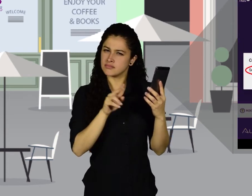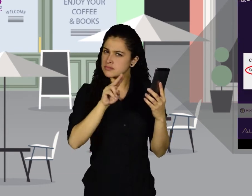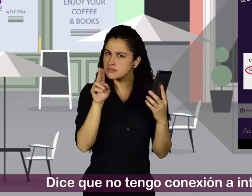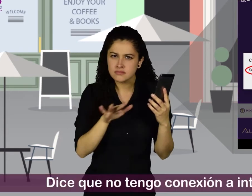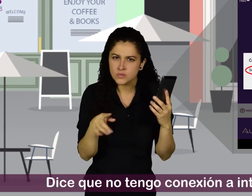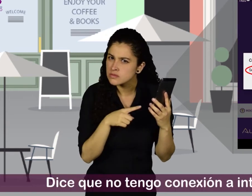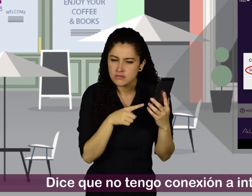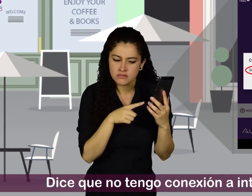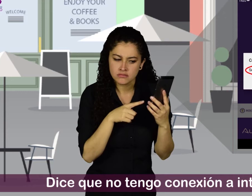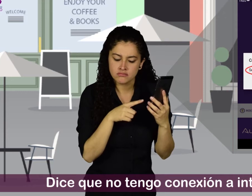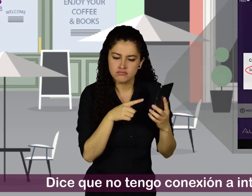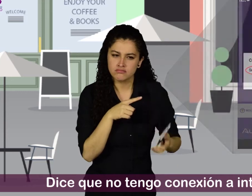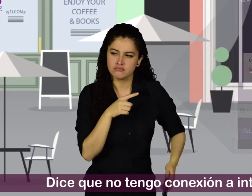Dice que no tengo conexión a internet.